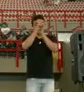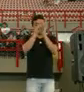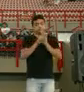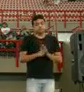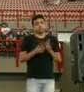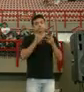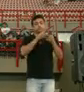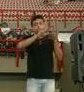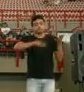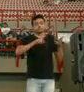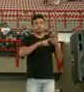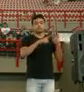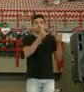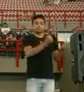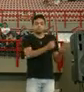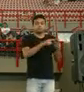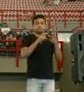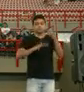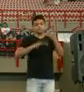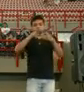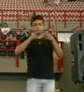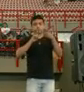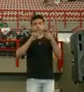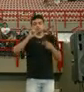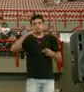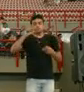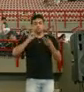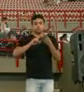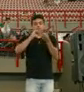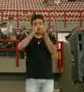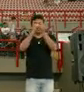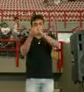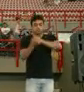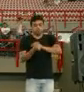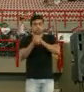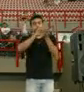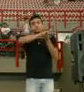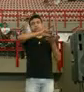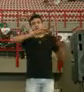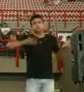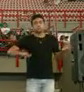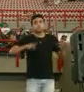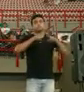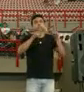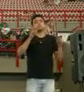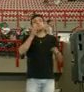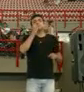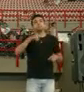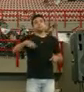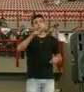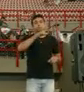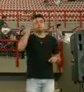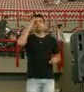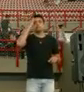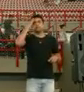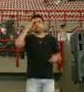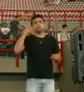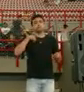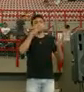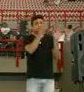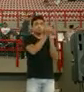estequiométrico. Massa, volume, mol, moléculas, etc. Agora, para a gente aprender